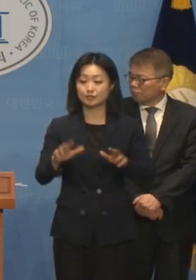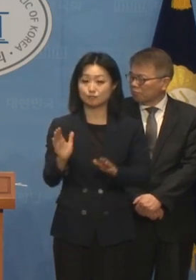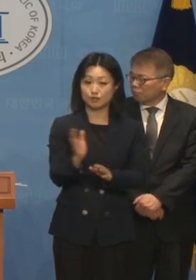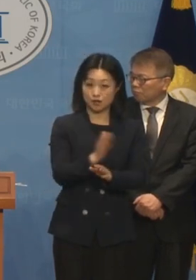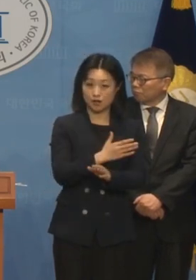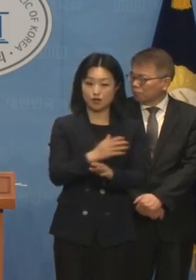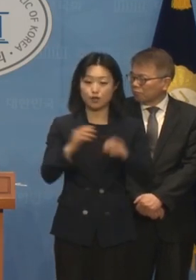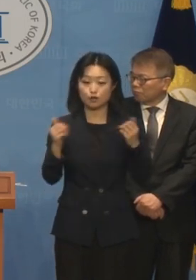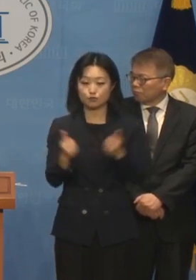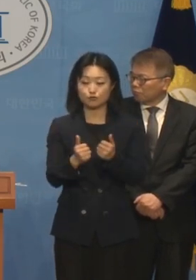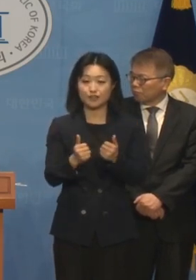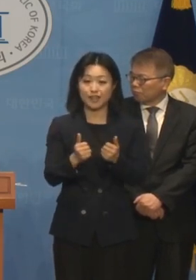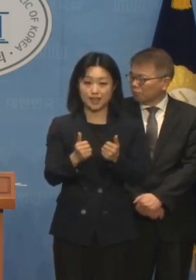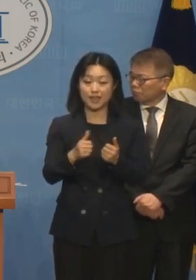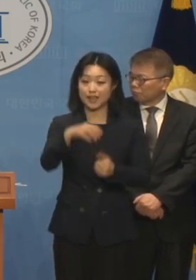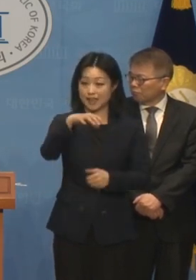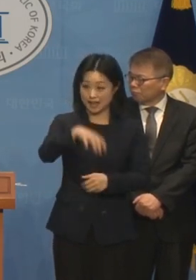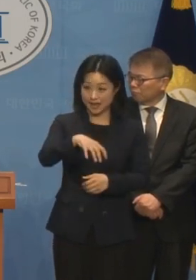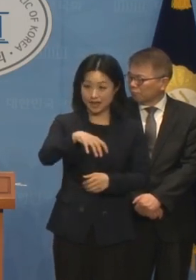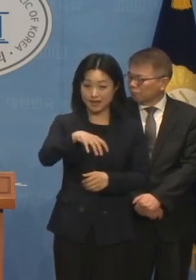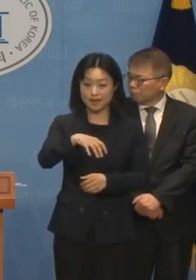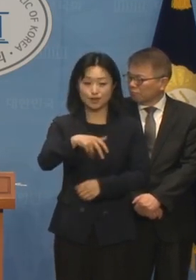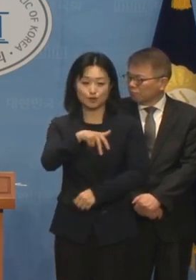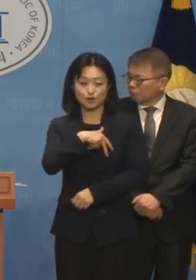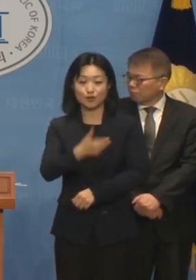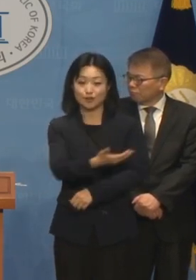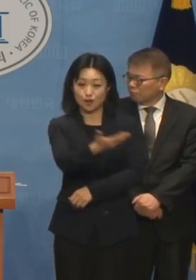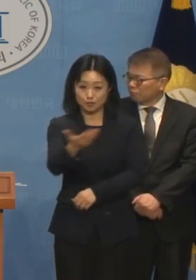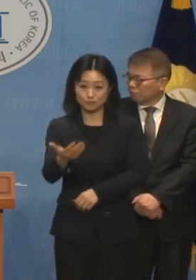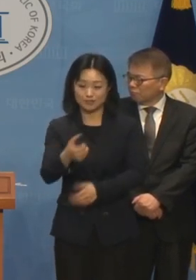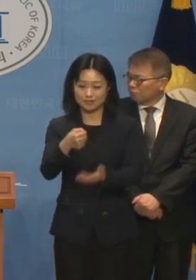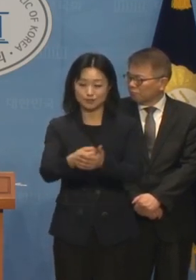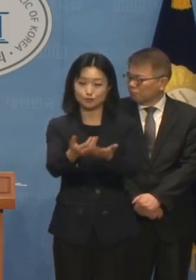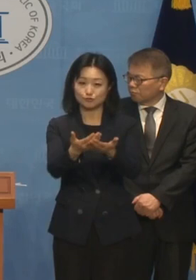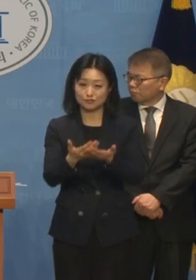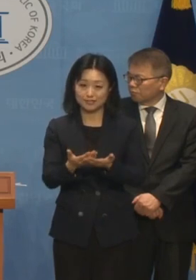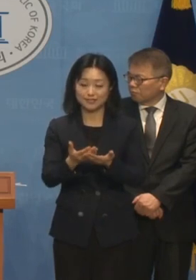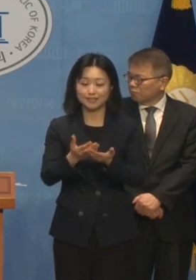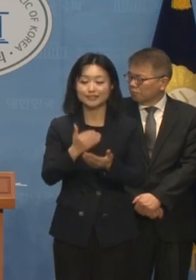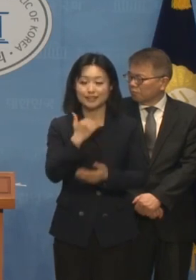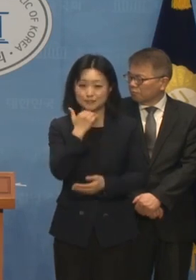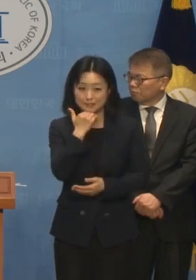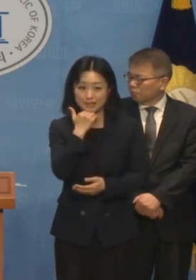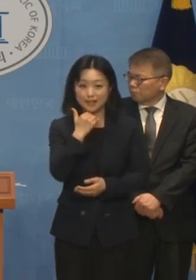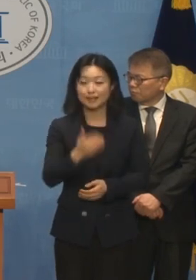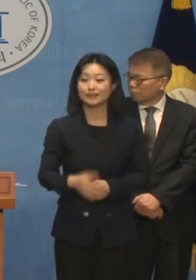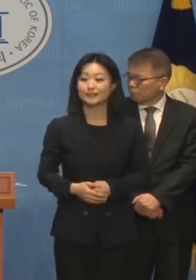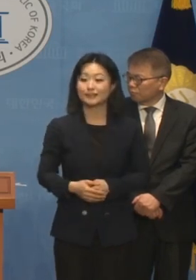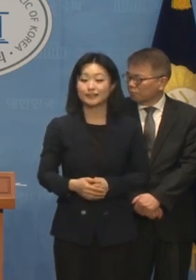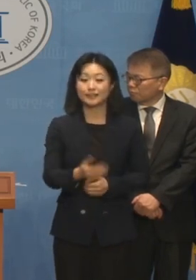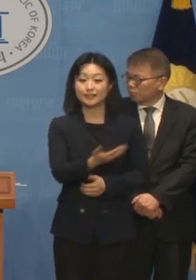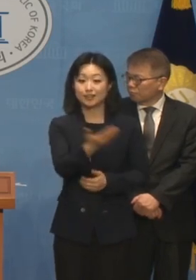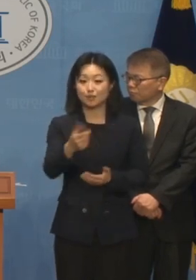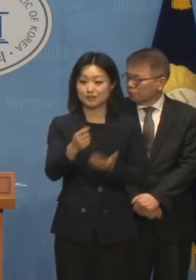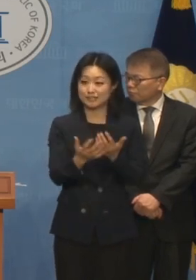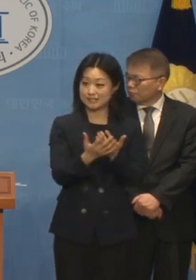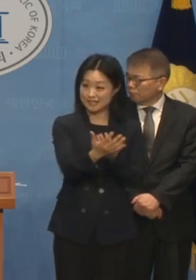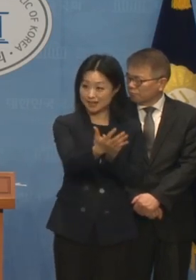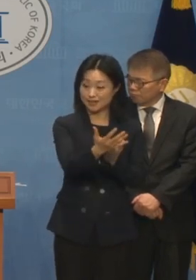지금부터는 국회의 시간이라고 생각합니다. 아무쪼록 여기 계신 언론인